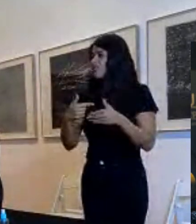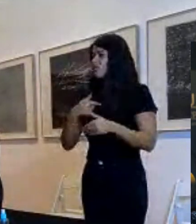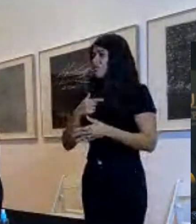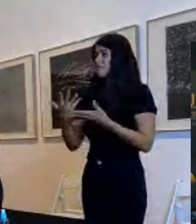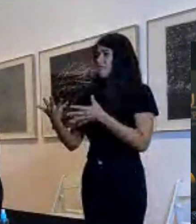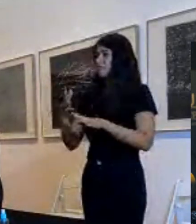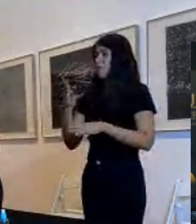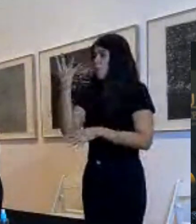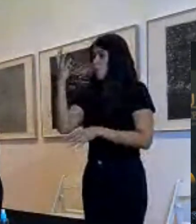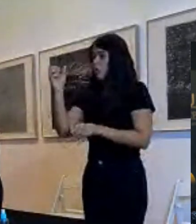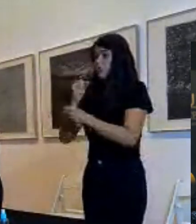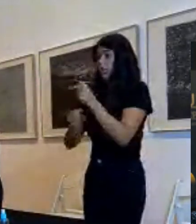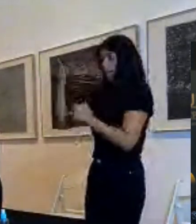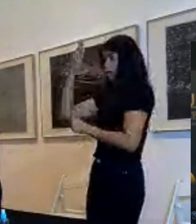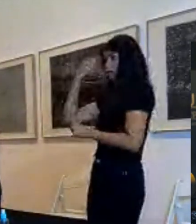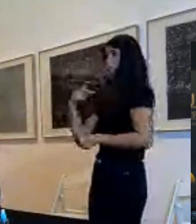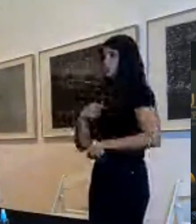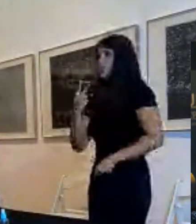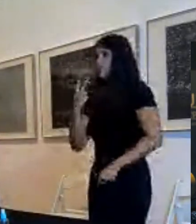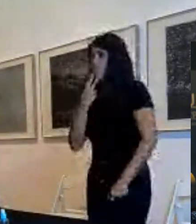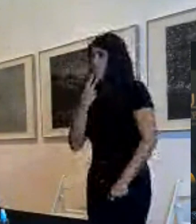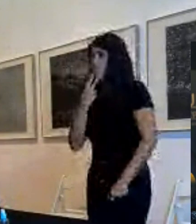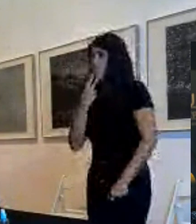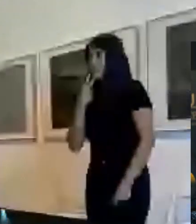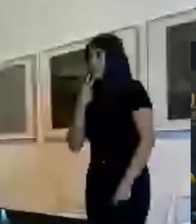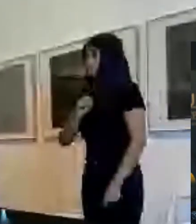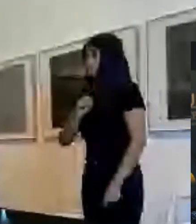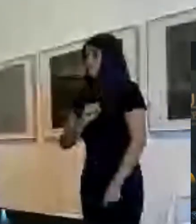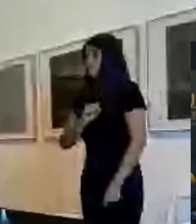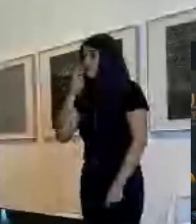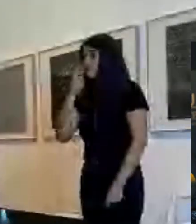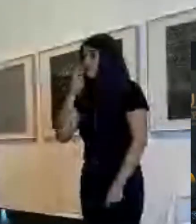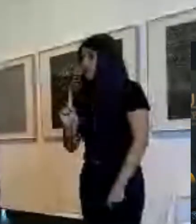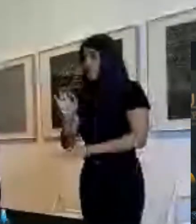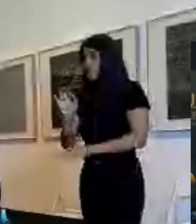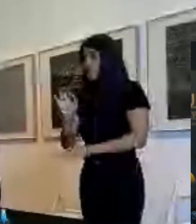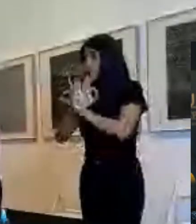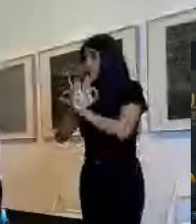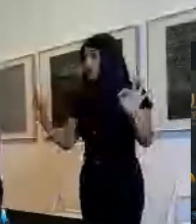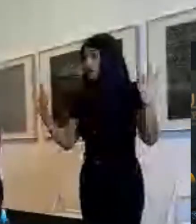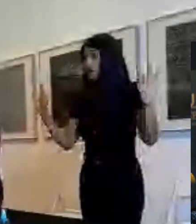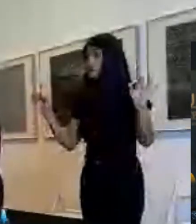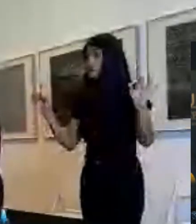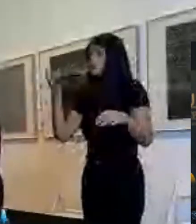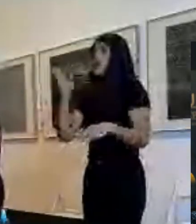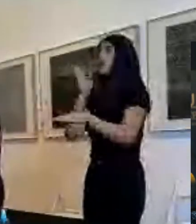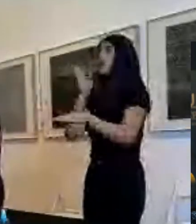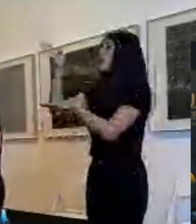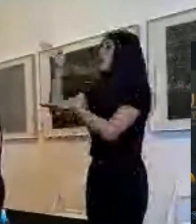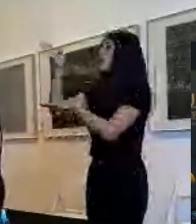40 años, 50 años que vivía en Santiago y no lo conocía, porque conocía el Museo de Bellas